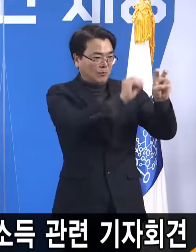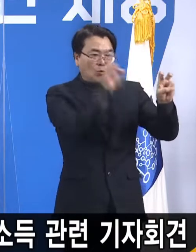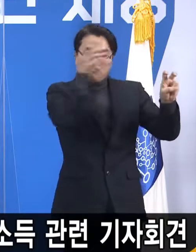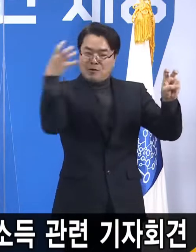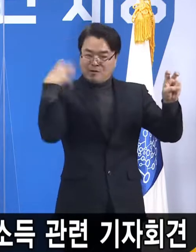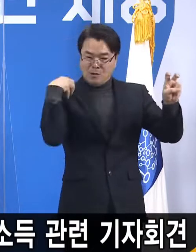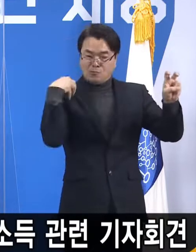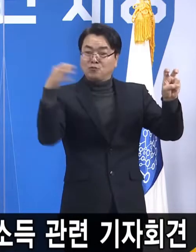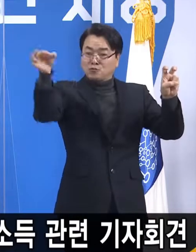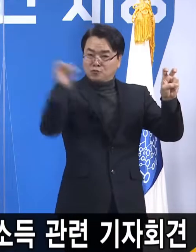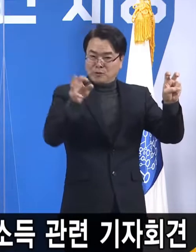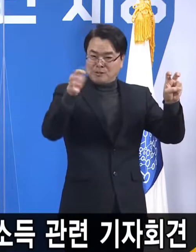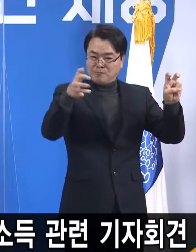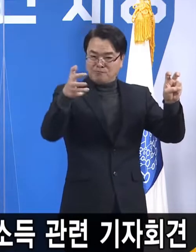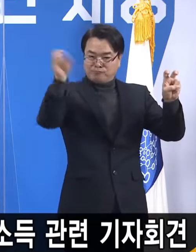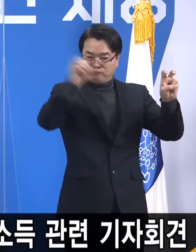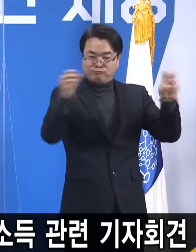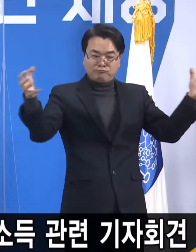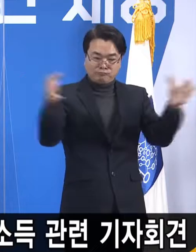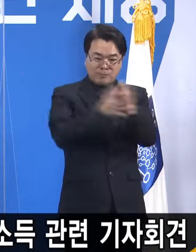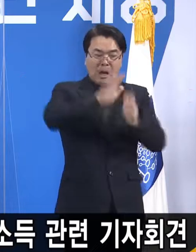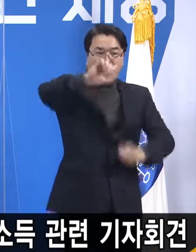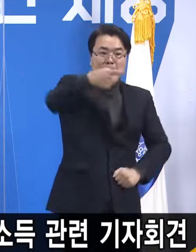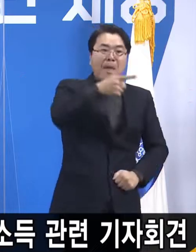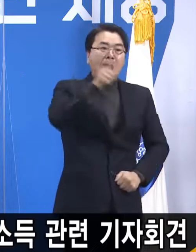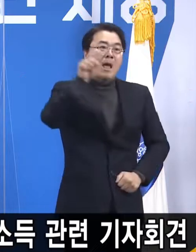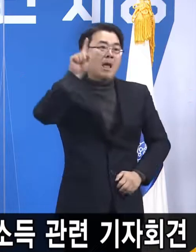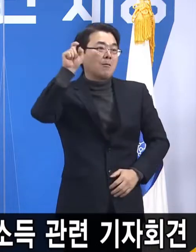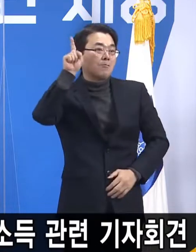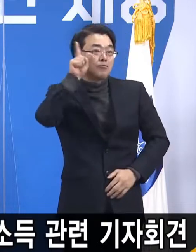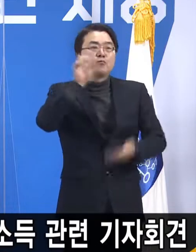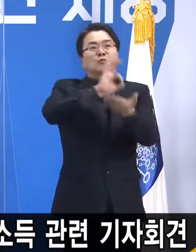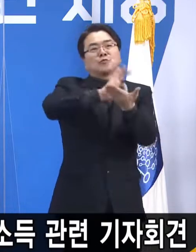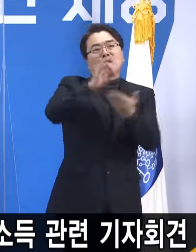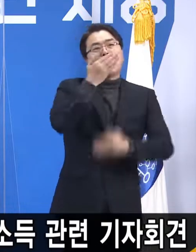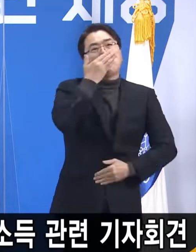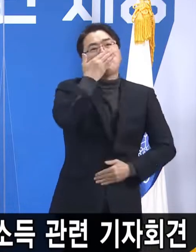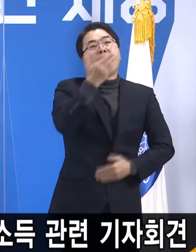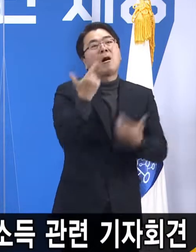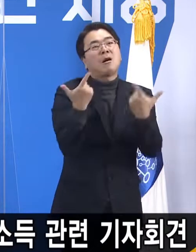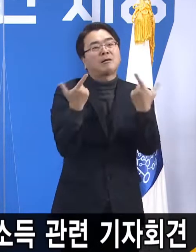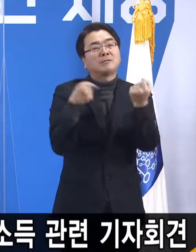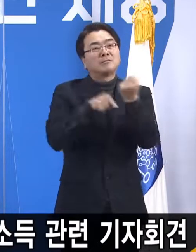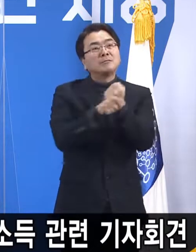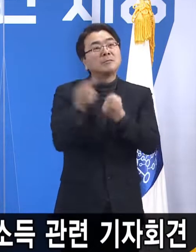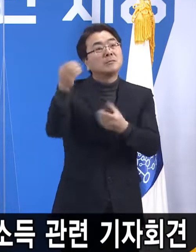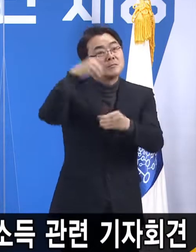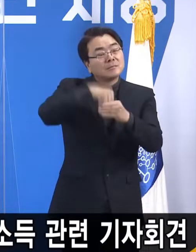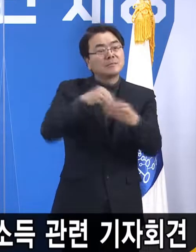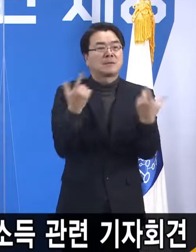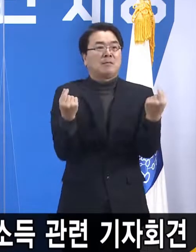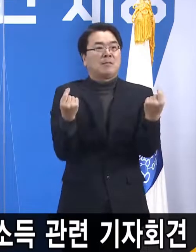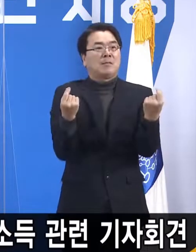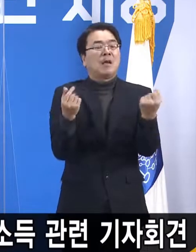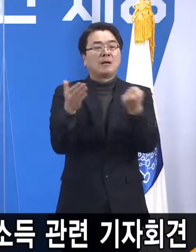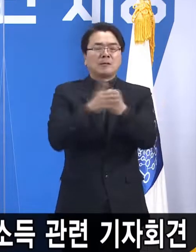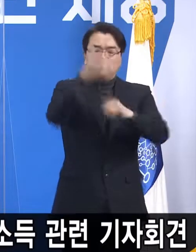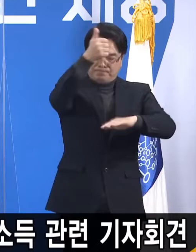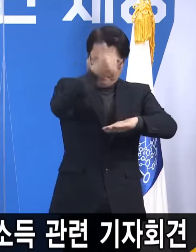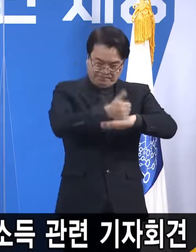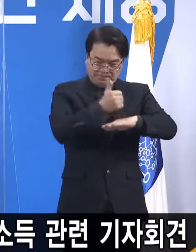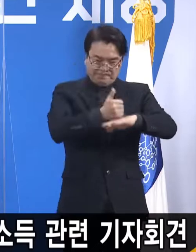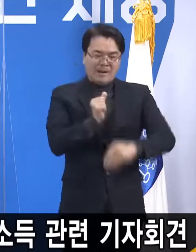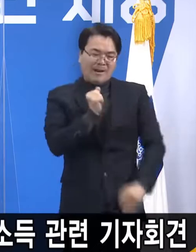지원된 80%를 합쳐서 100%를 다쓸수 있다. 이런 뜻입니다. 그래서 결론적으로